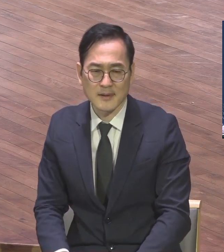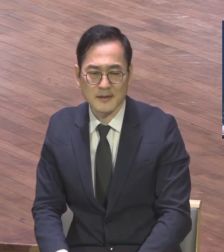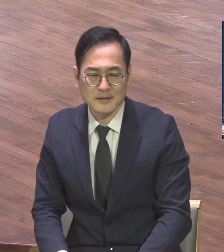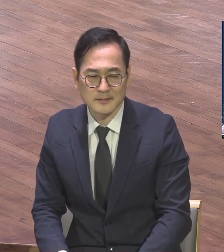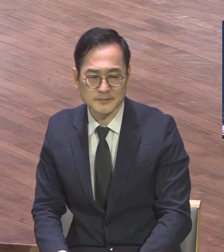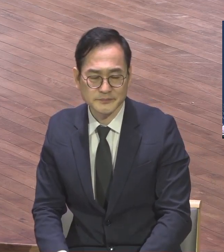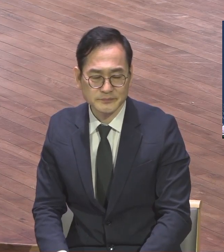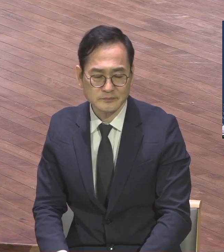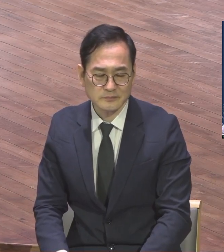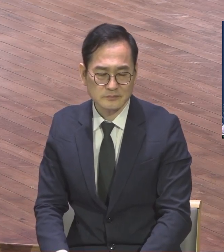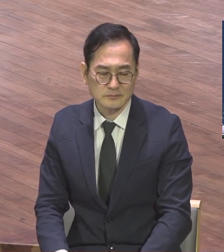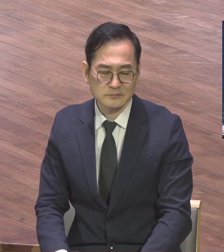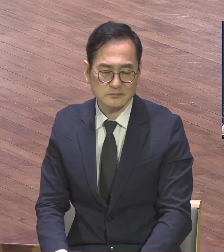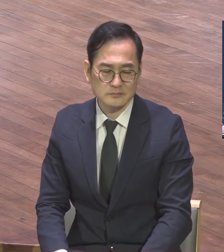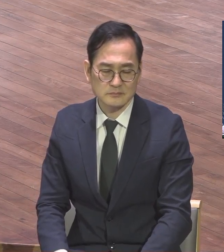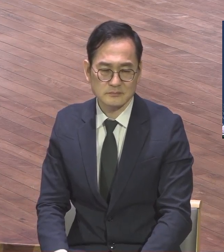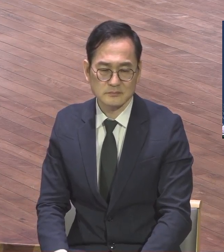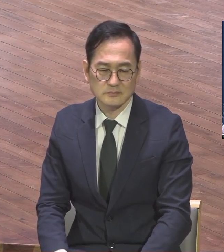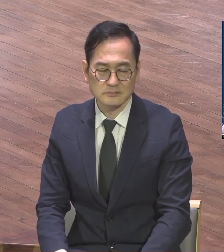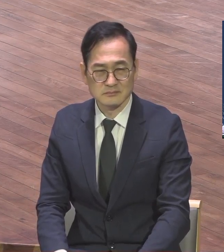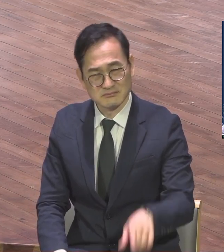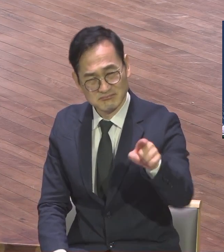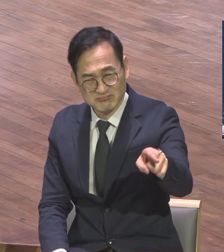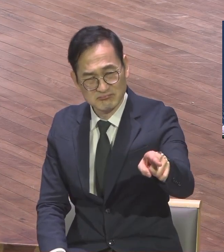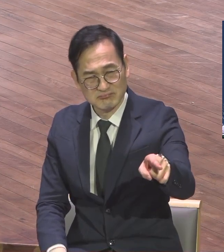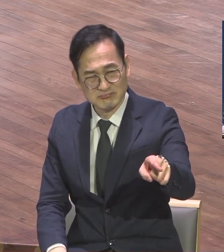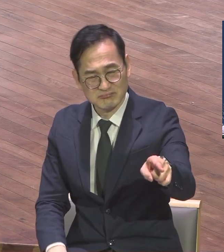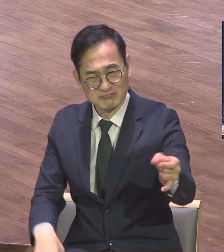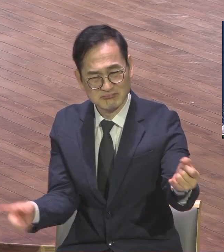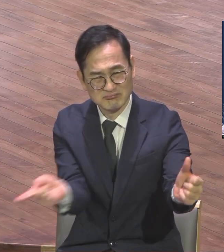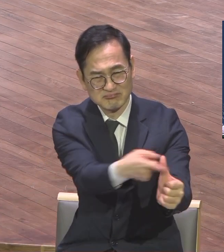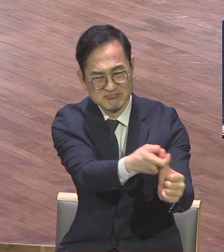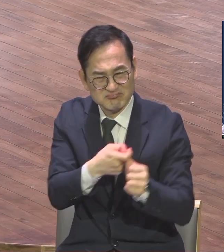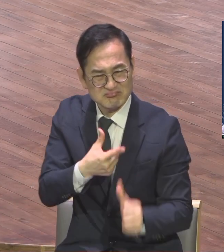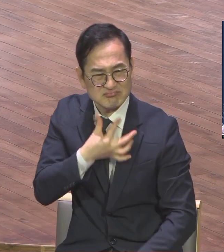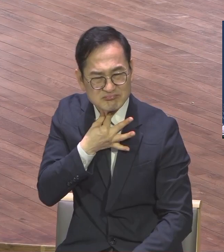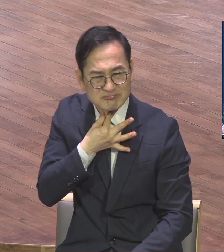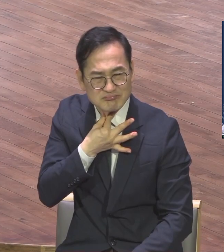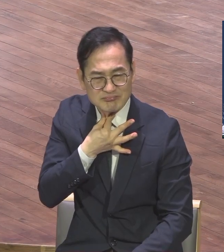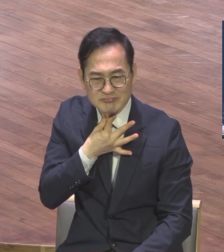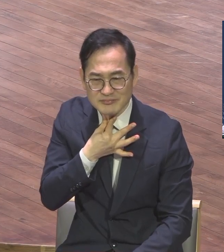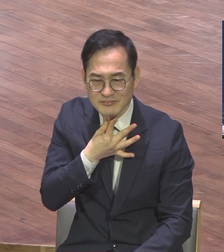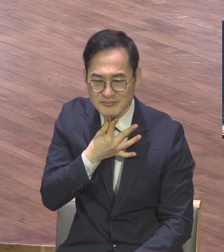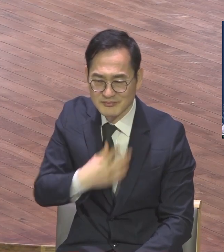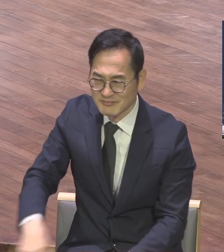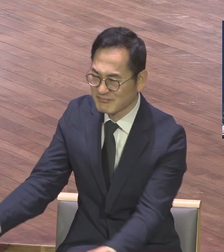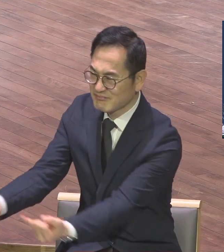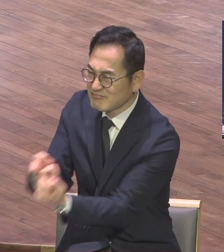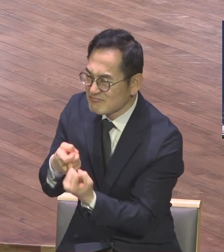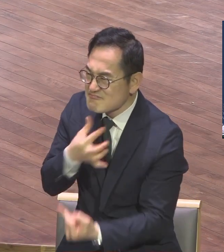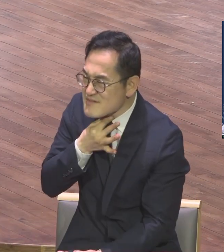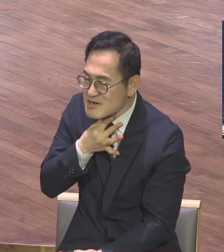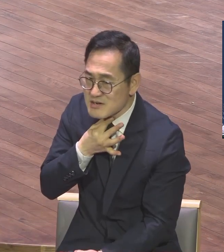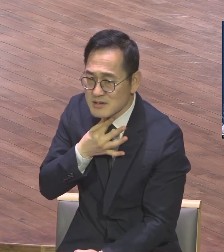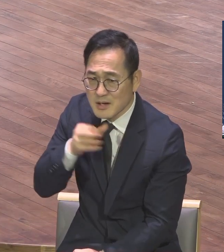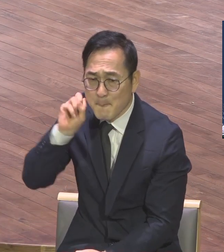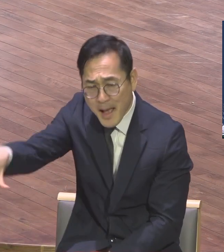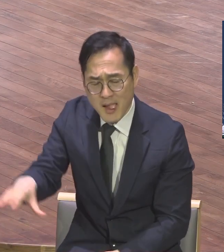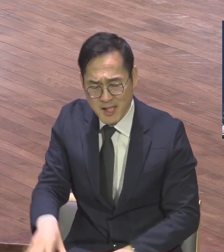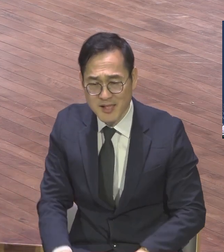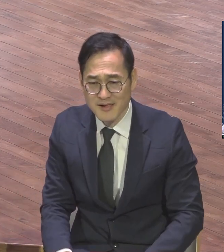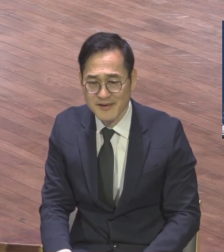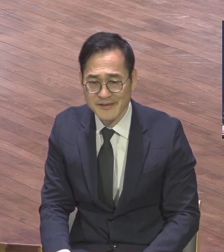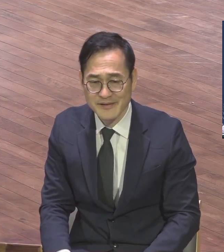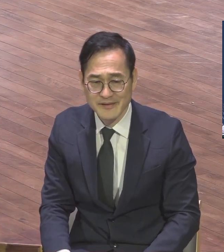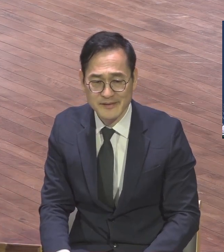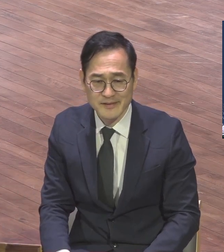이 남자는 내 남자야. 어디서 많이 들어본 말이죠. 왜 고백을 못해? 고백을 해야 돼요. 고백.